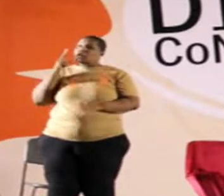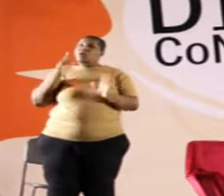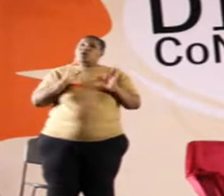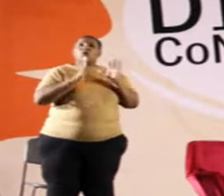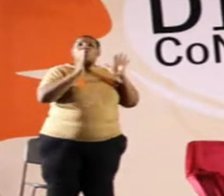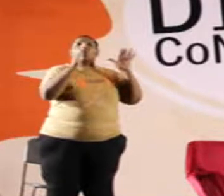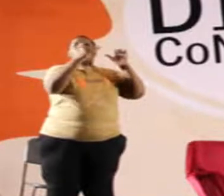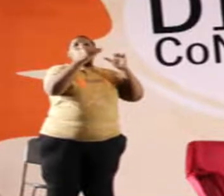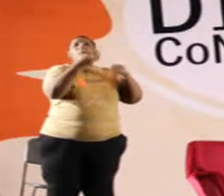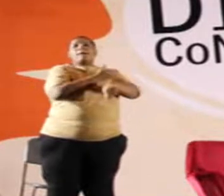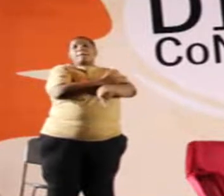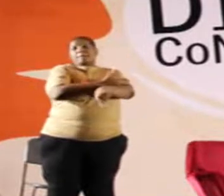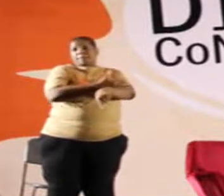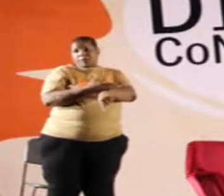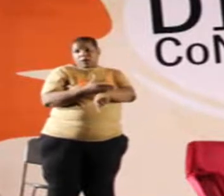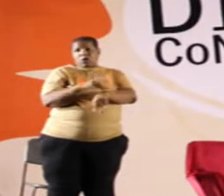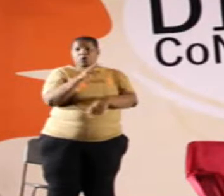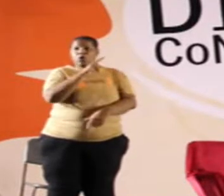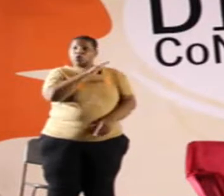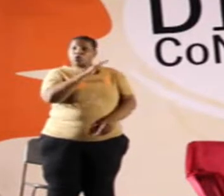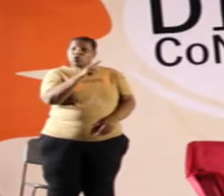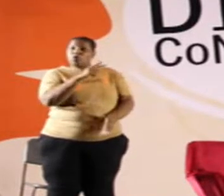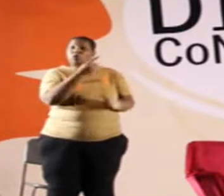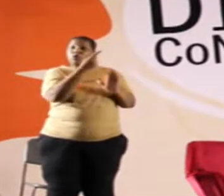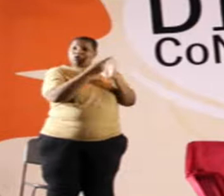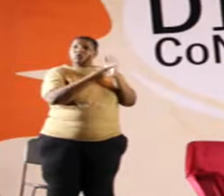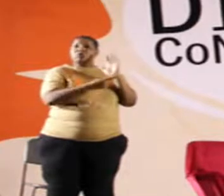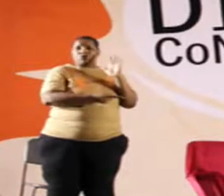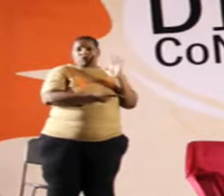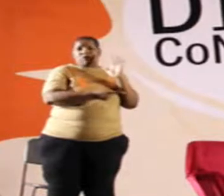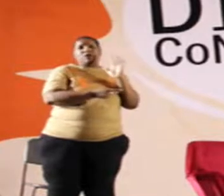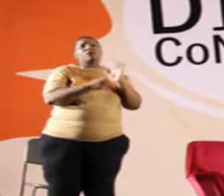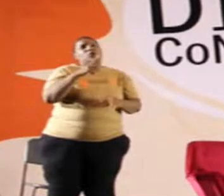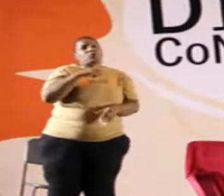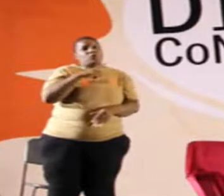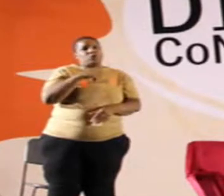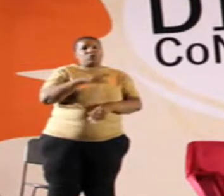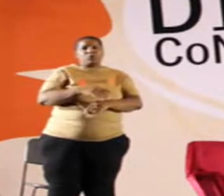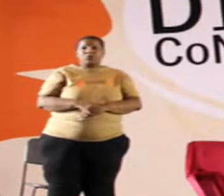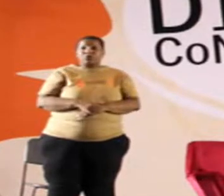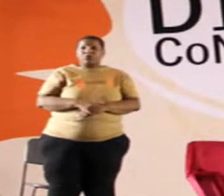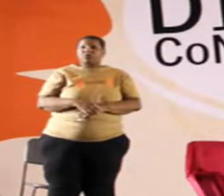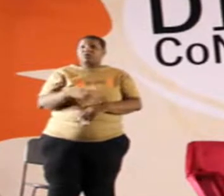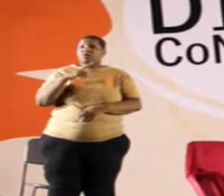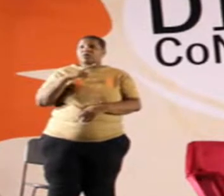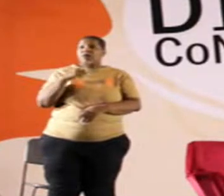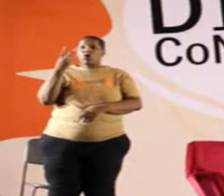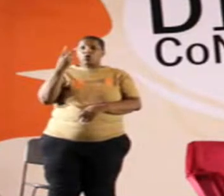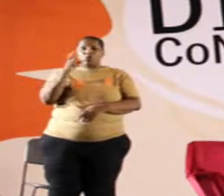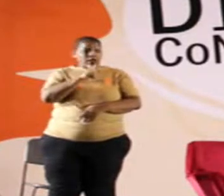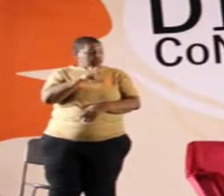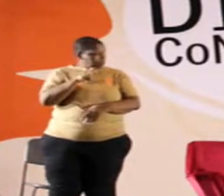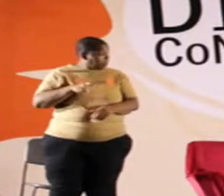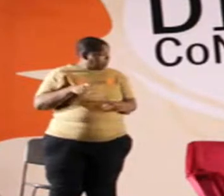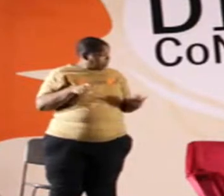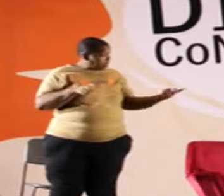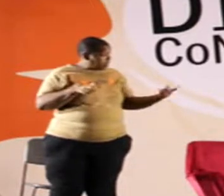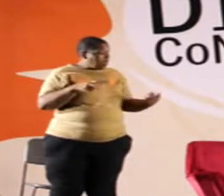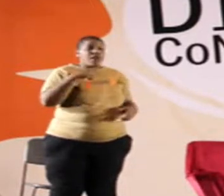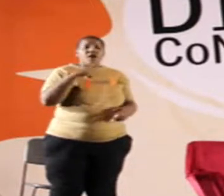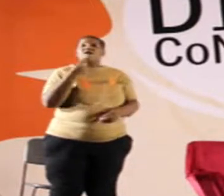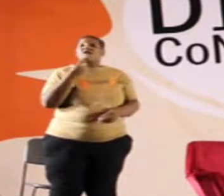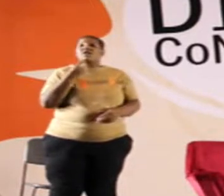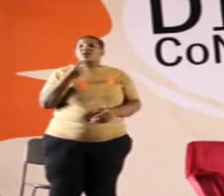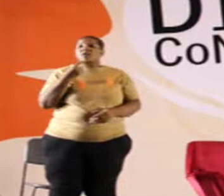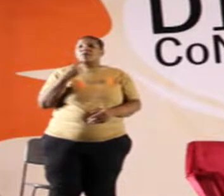balão com fundo branco, o nome do projeto Diálogos Contemporâneos. Temos duas poltronas vermelhas no centro do